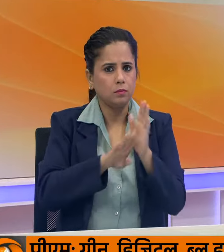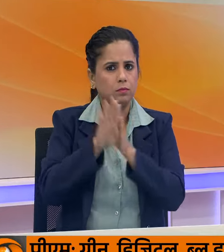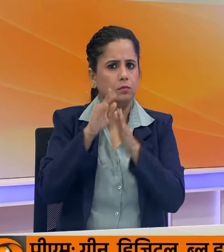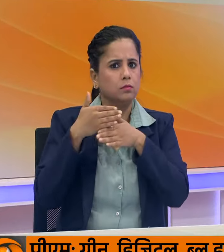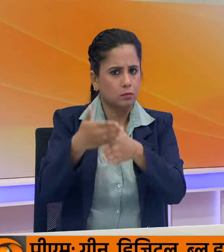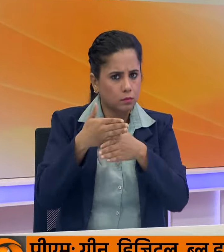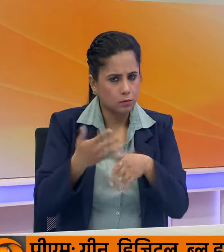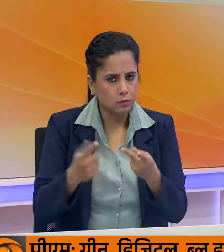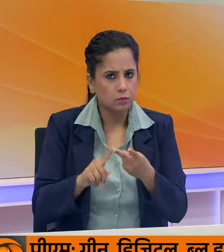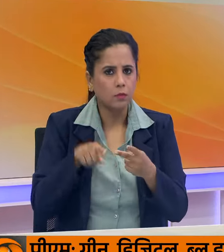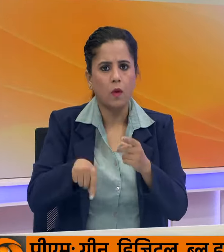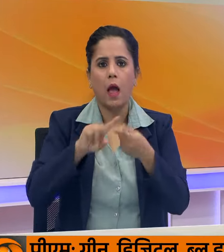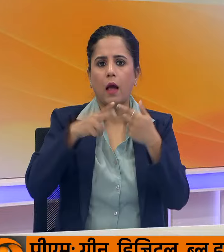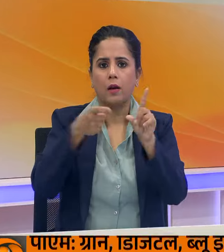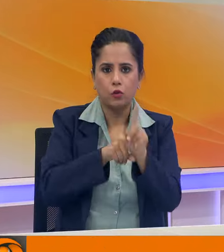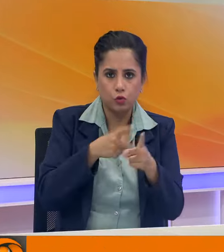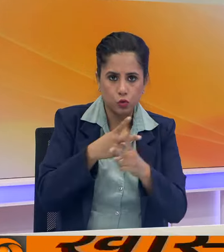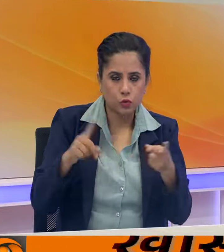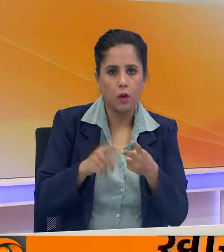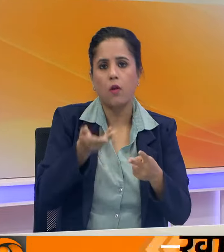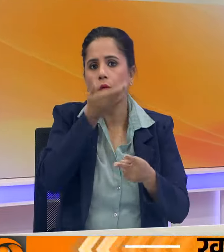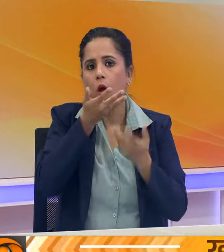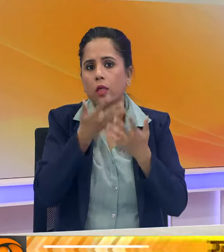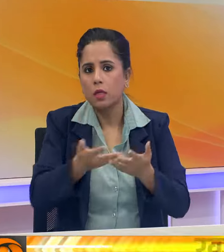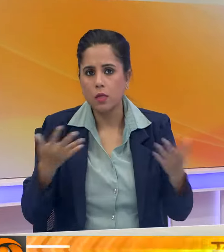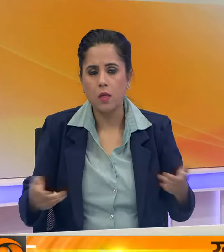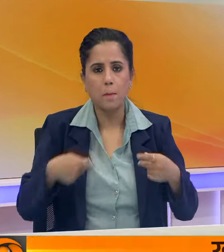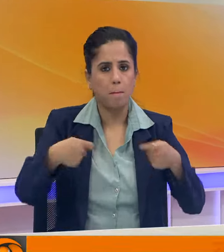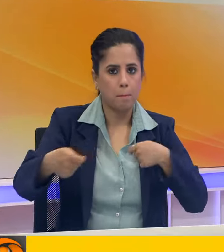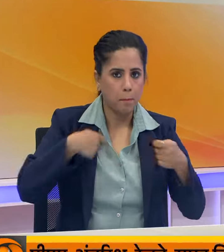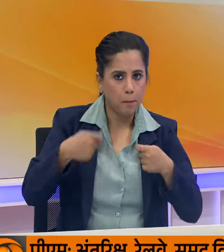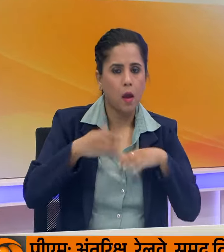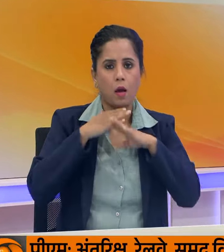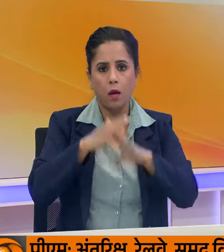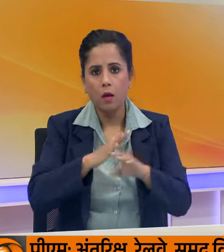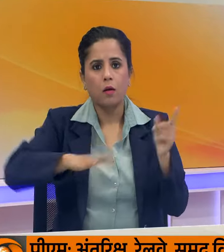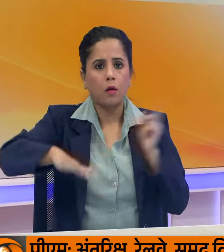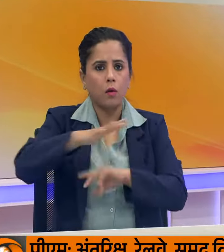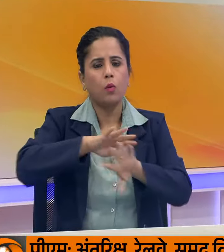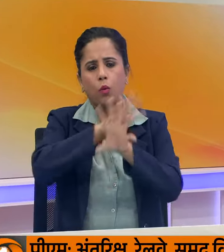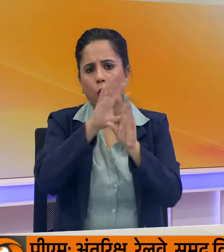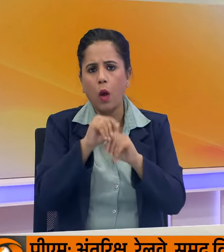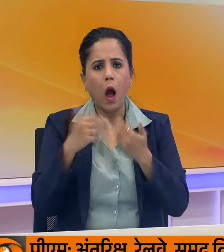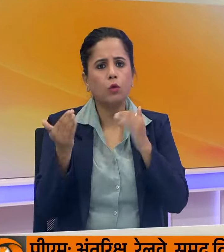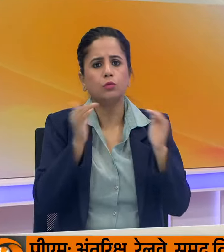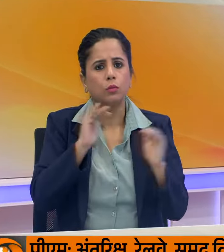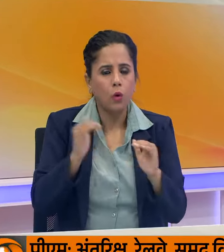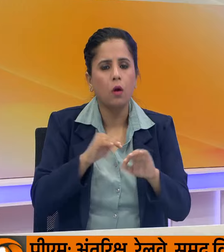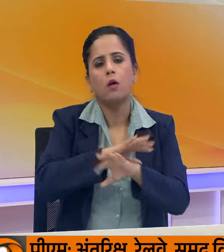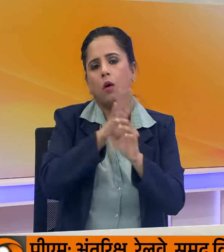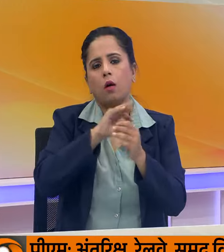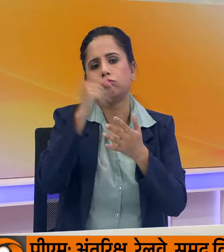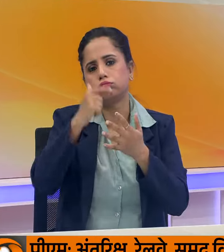साझेदारी ऊर्जा जल संसाधन व्यापार और रक्षा सहयोग शामिल